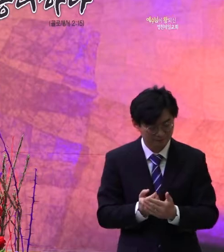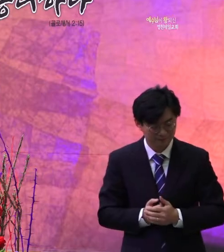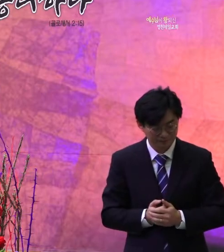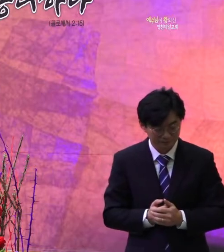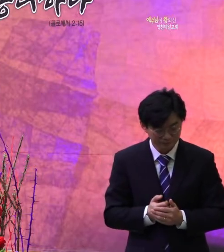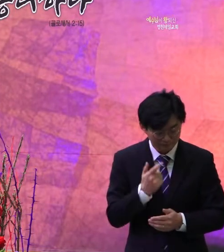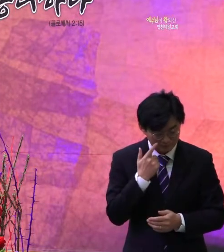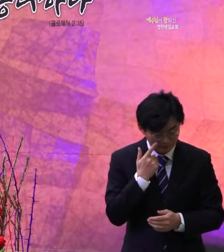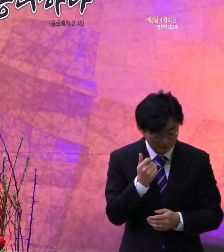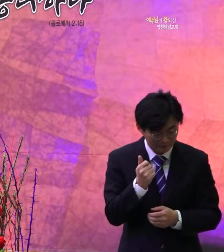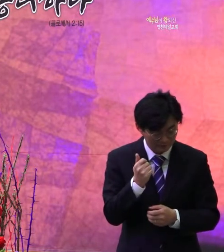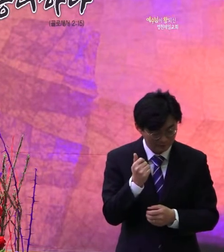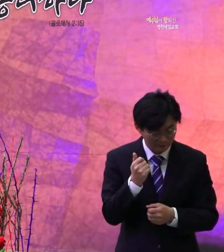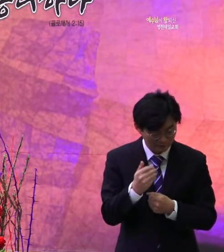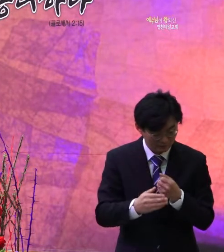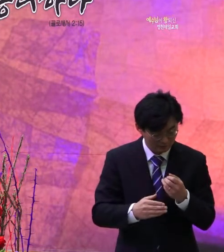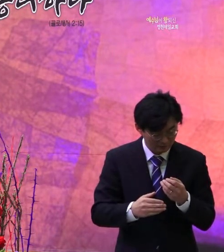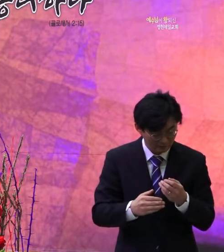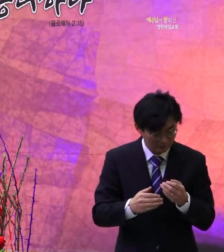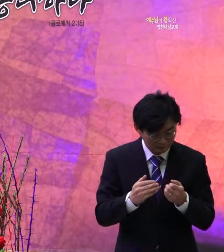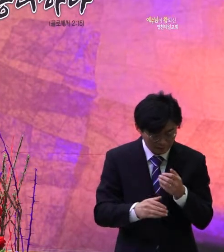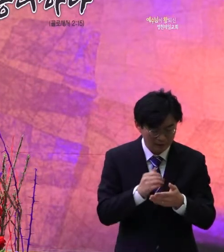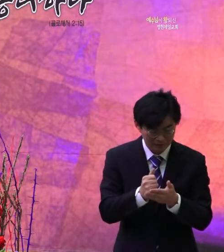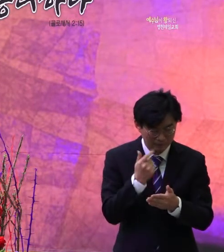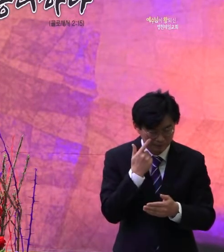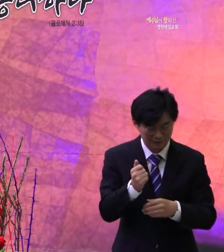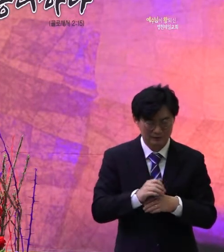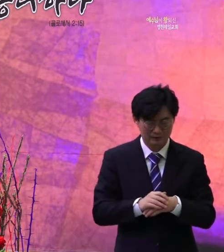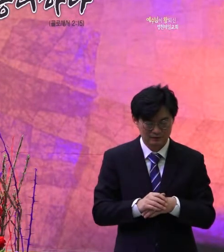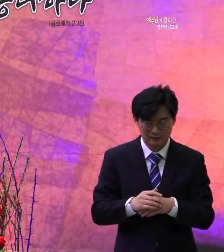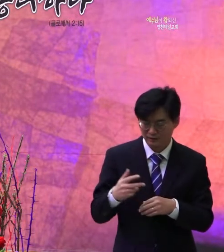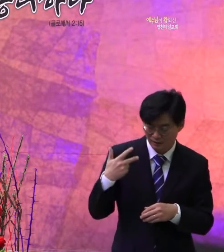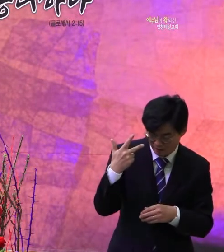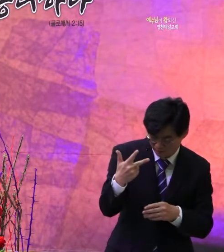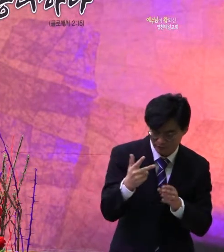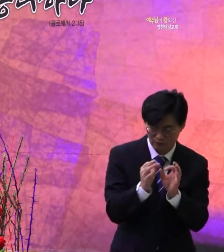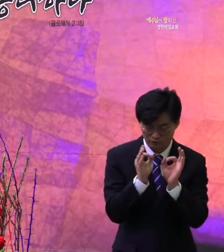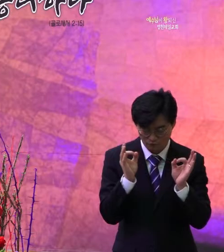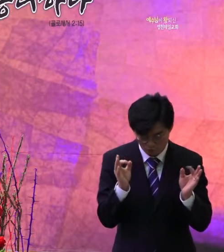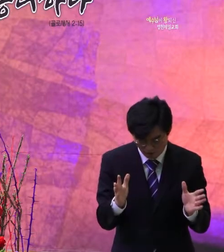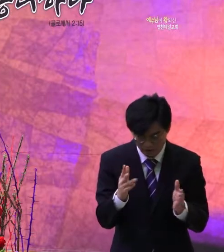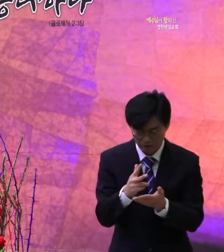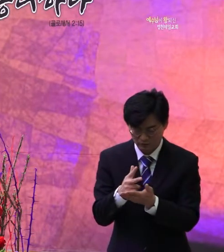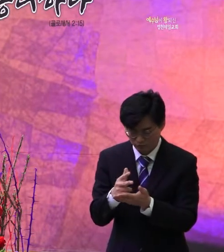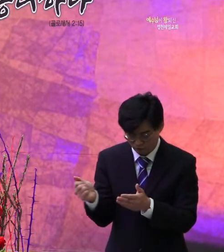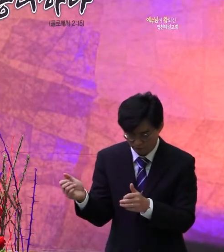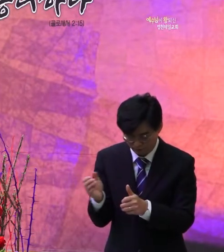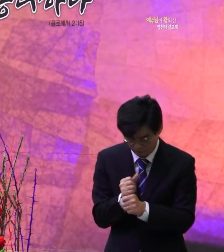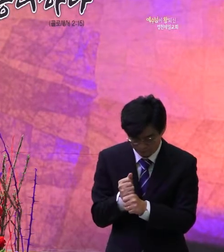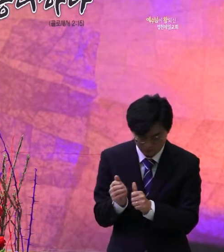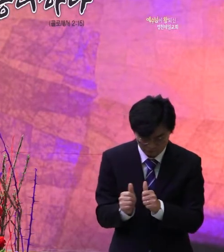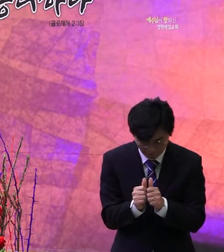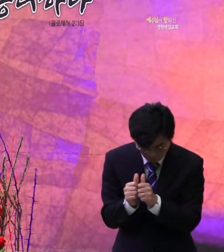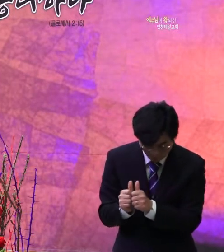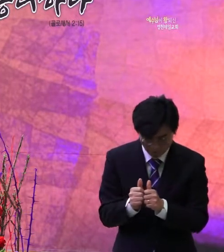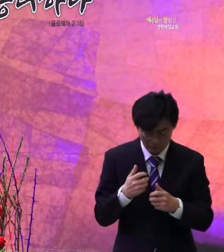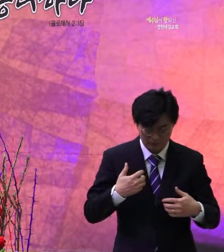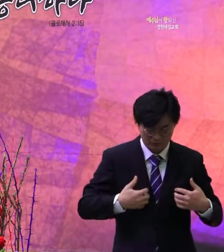하나님, 다음 한 주간의 소통도 주님 손 꼭 잡고 즐겁게 사랑의 편지를 나누며 살 수 있기를